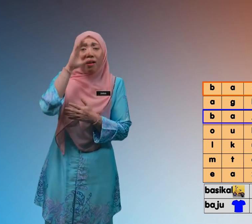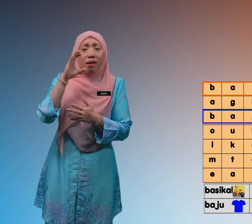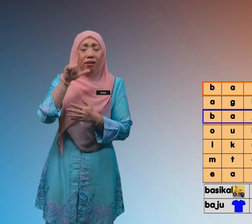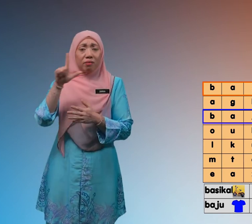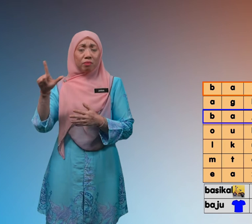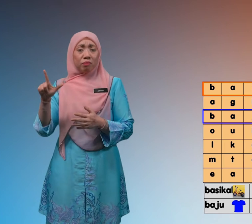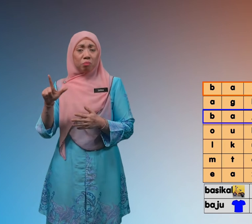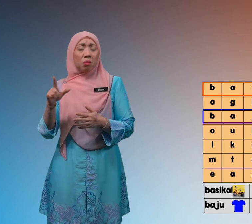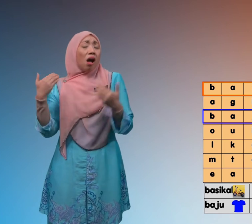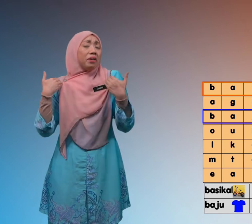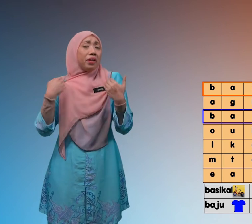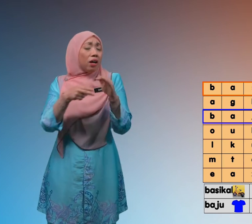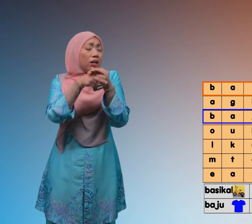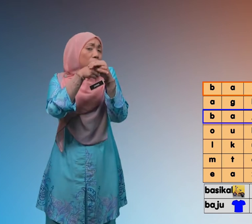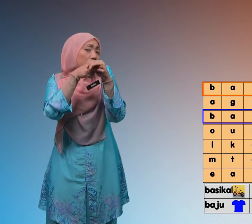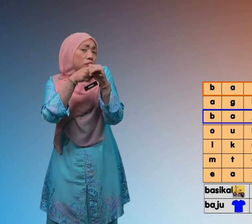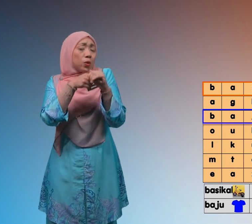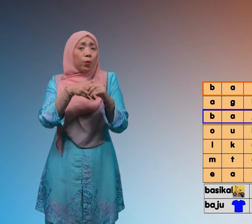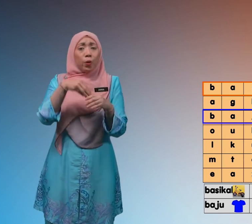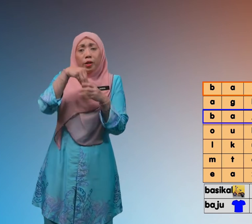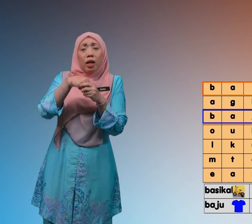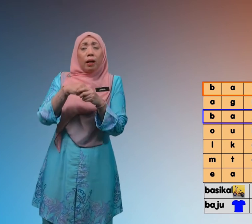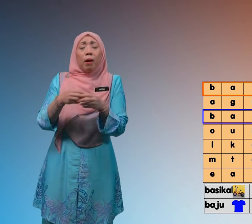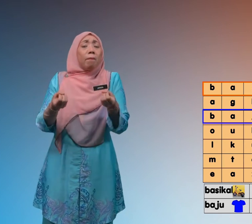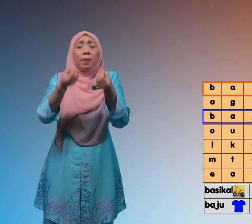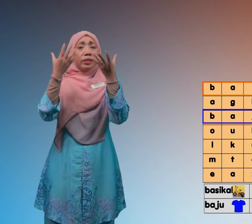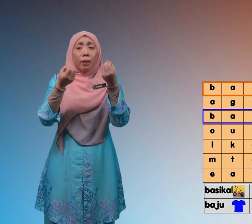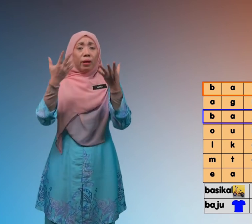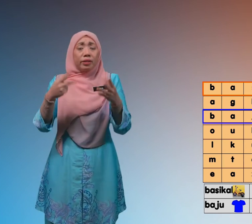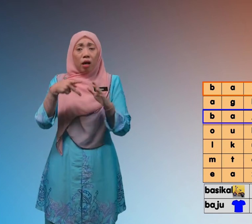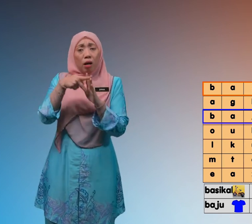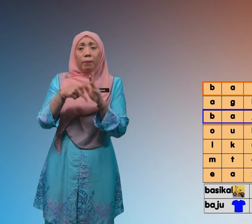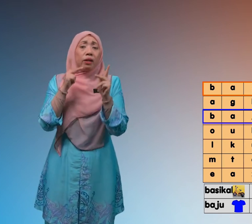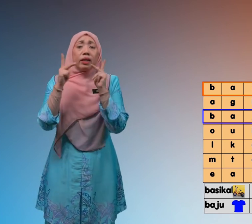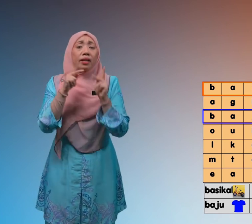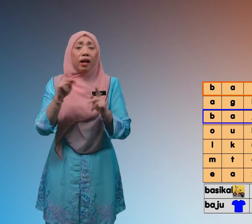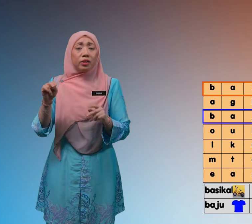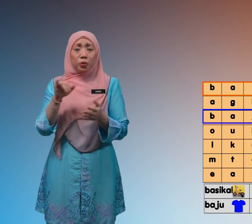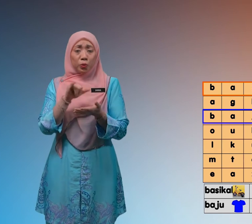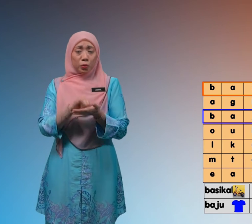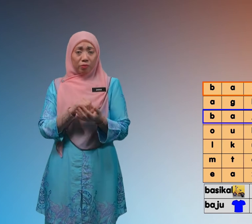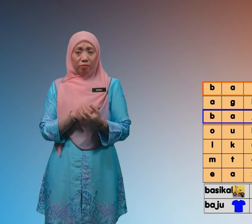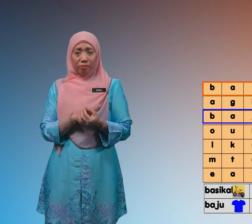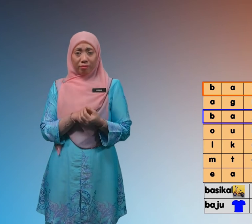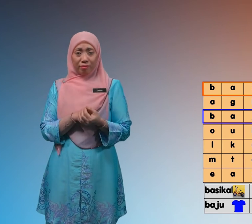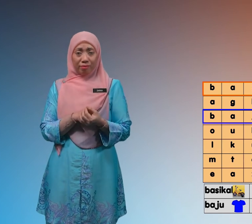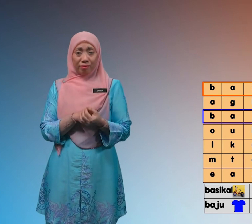Carilah. Ada tersuruh dalam banyak-banyak perkataan tu.